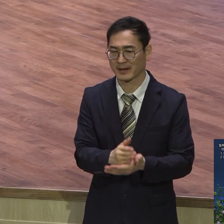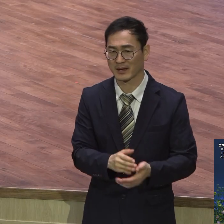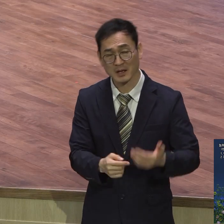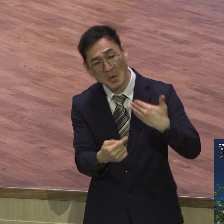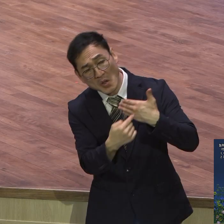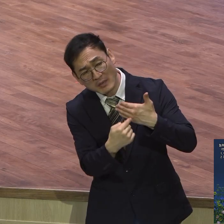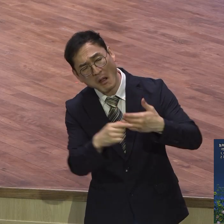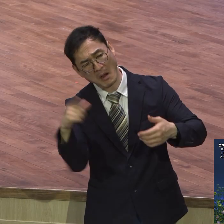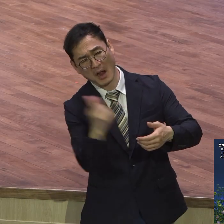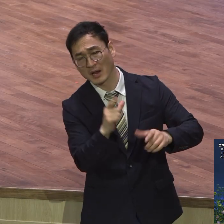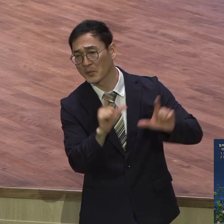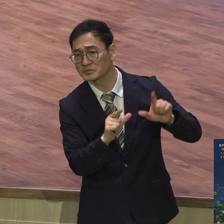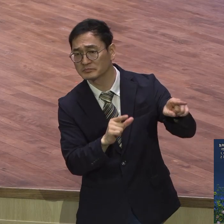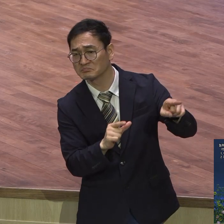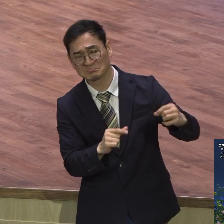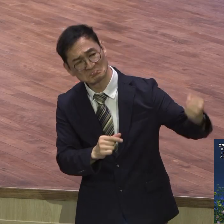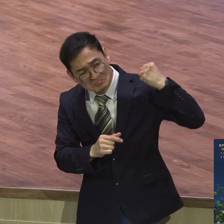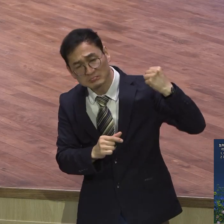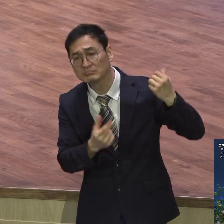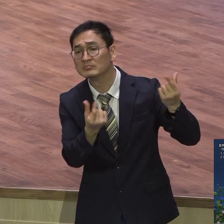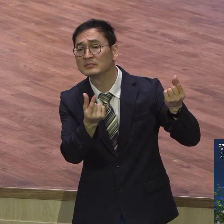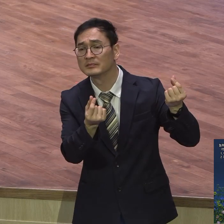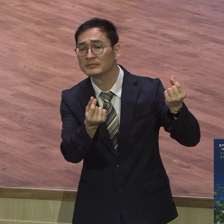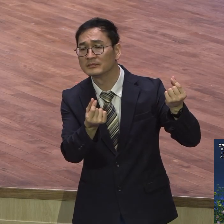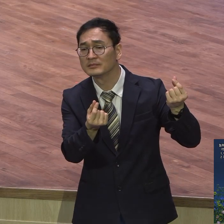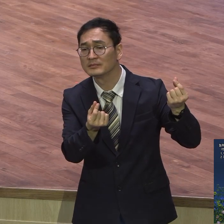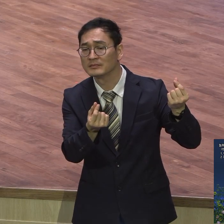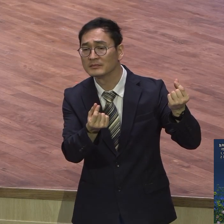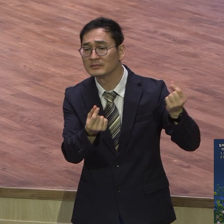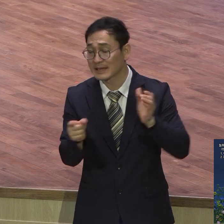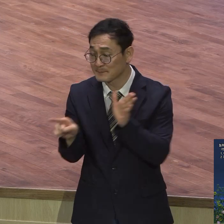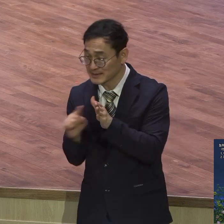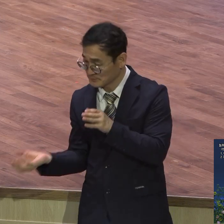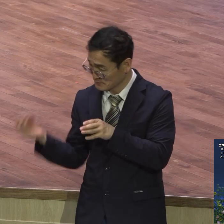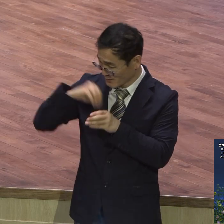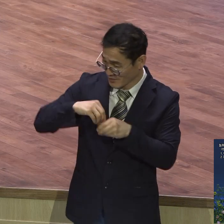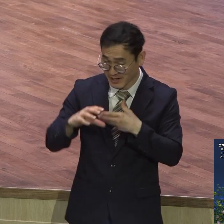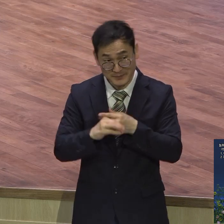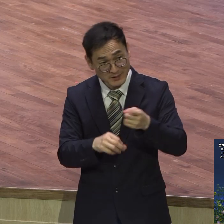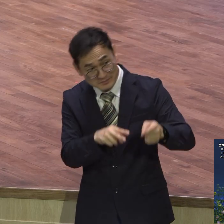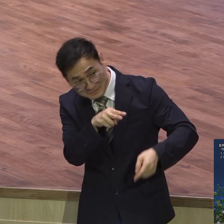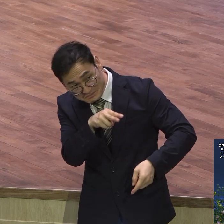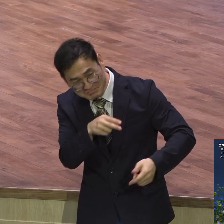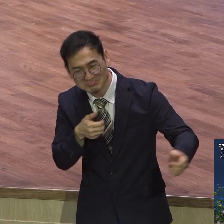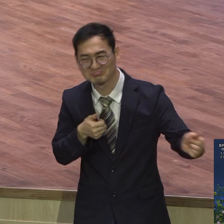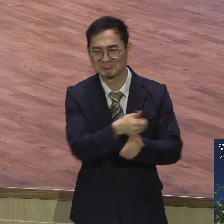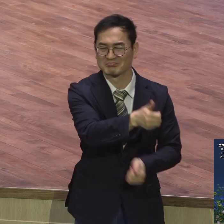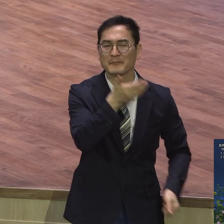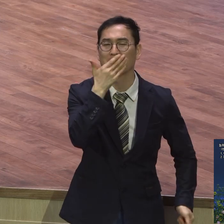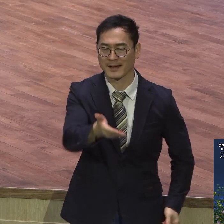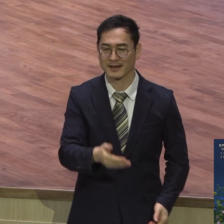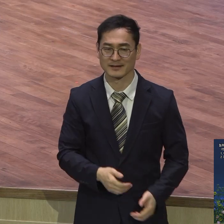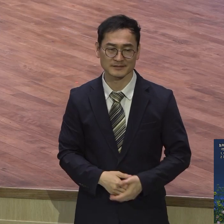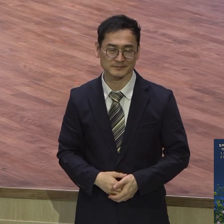믿음 빼면 맞는 말이에요 그런데 믿음 믿는 사람 볼 때 속는 말이에요